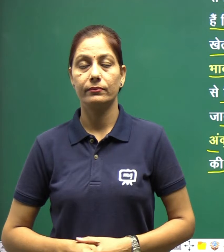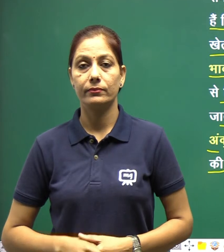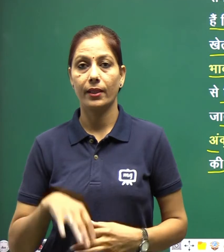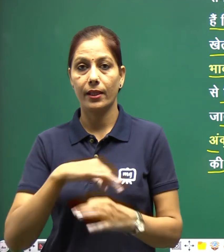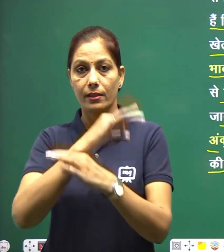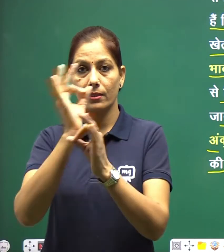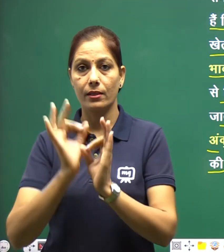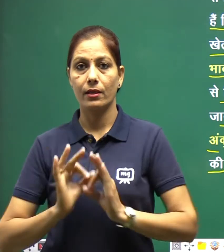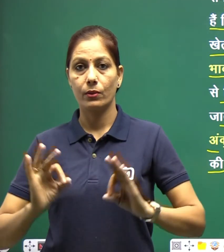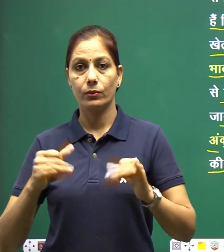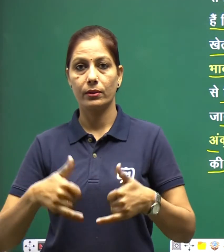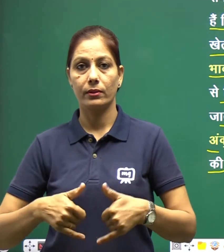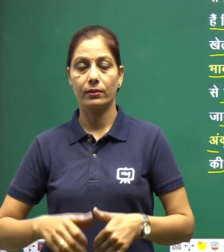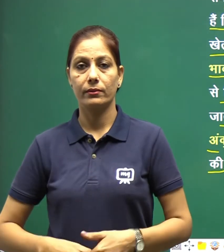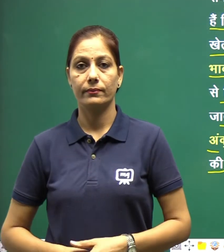तैयार होती है।